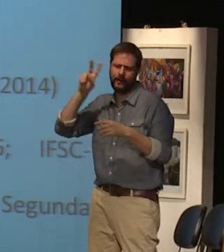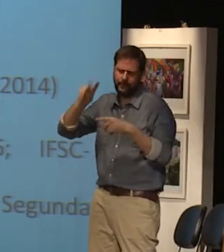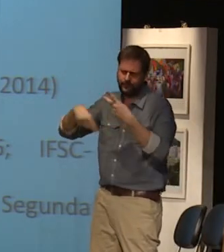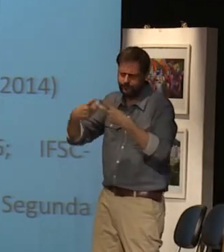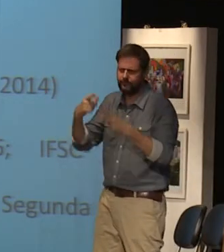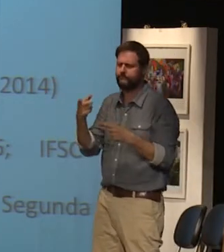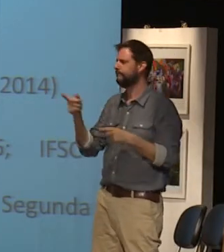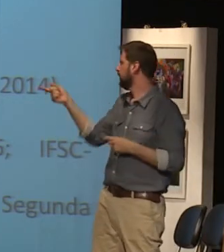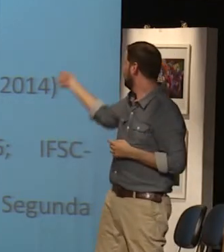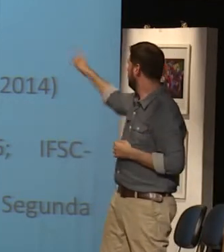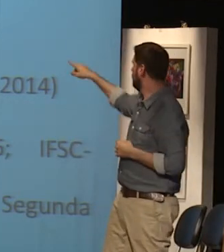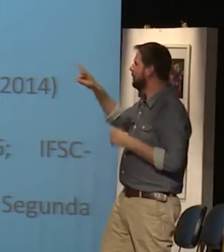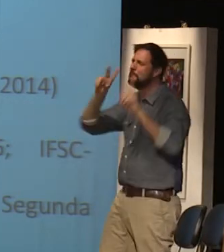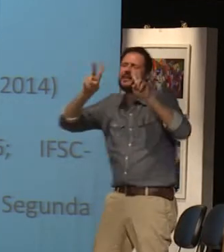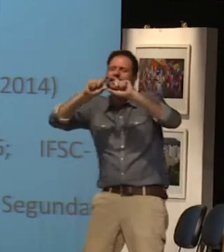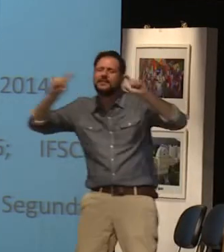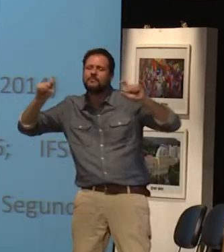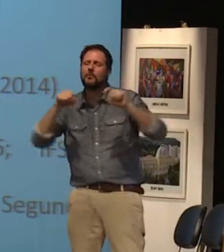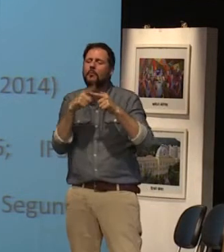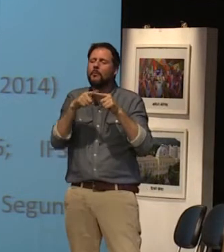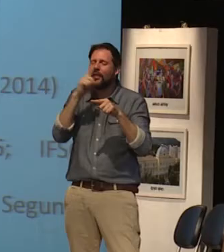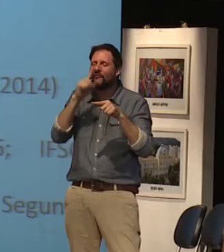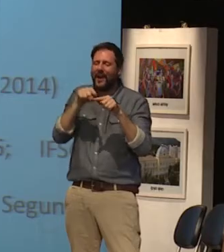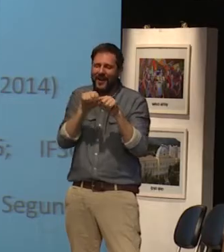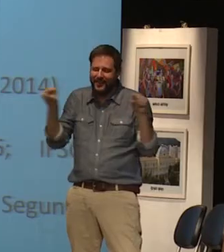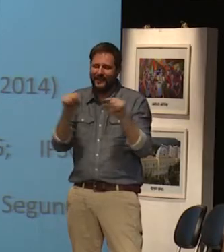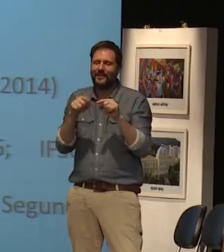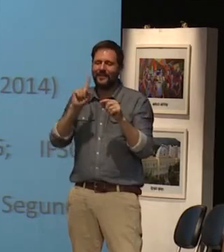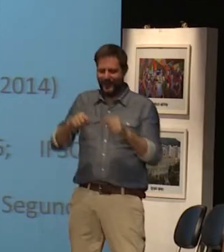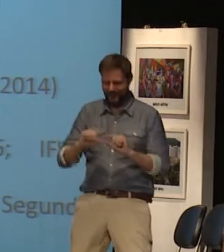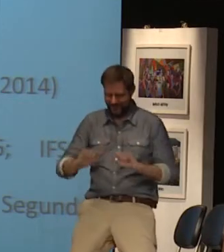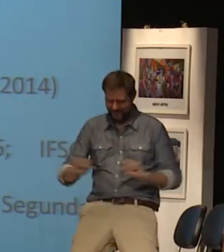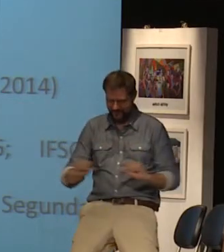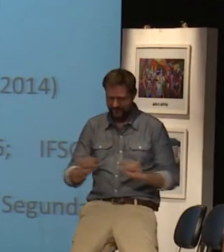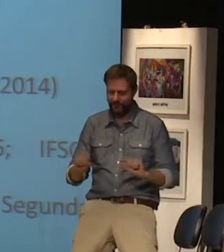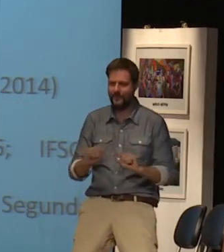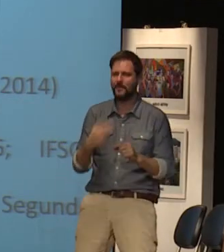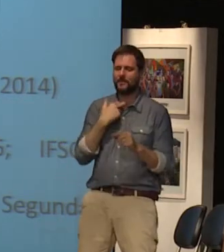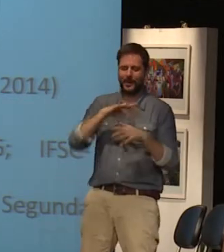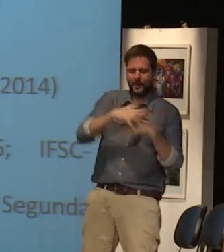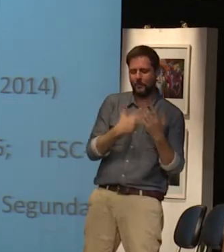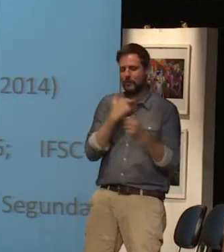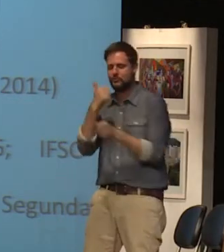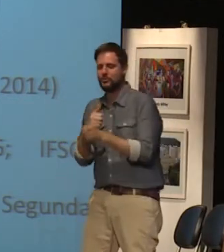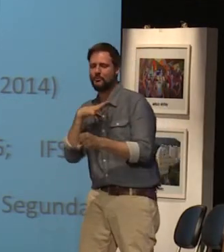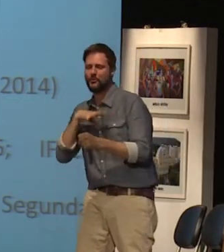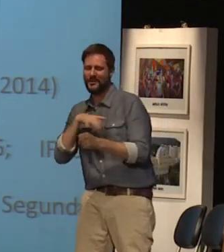por exemplo, a Lei de Libras, 10.436, né? Então, algumas coisas, gente, Libras